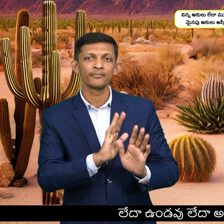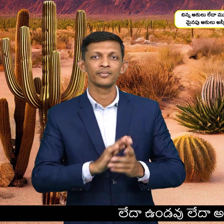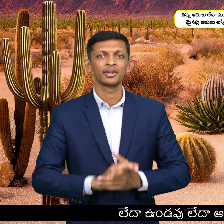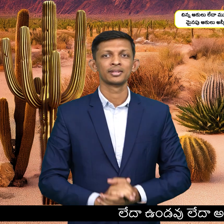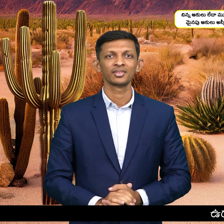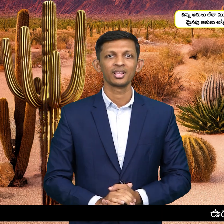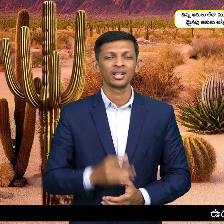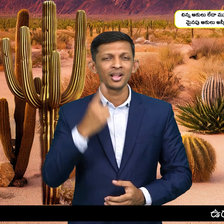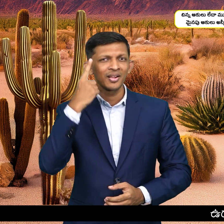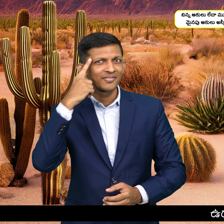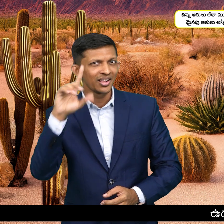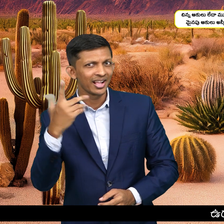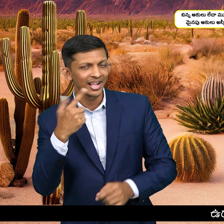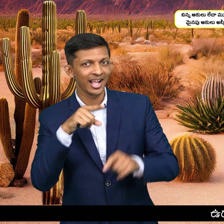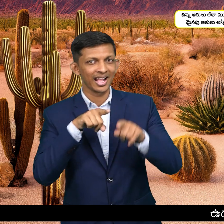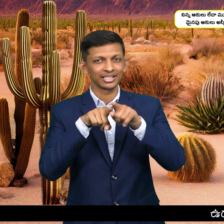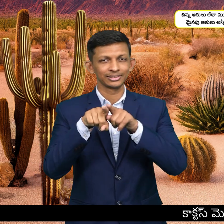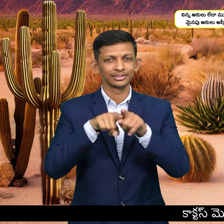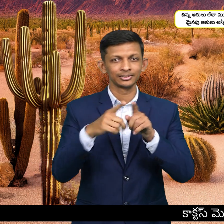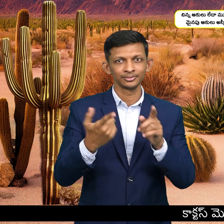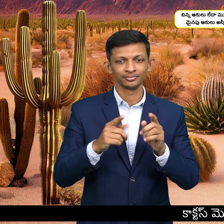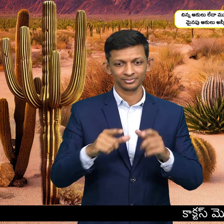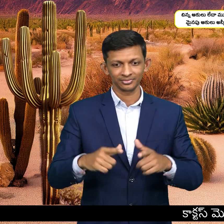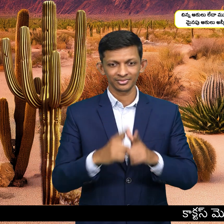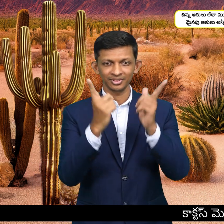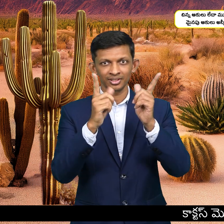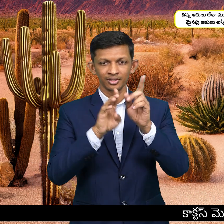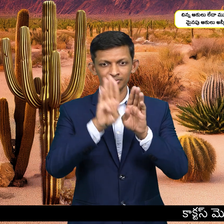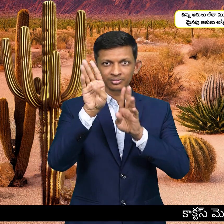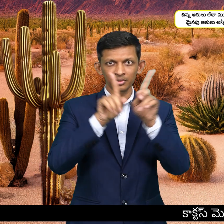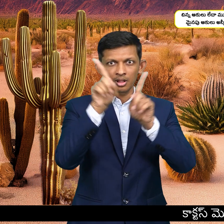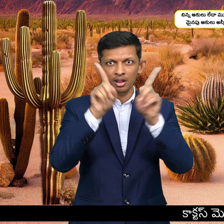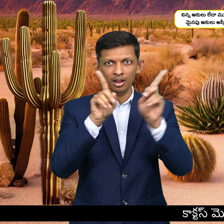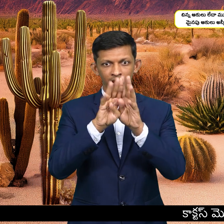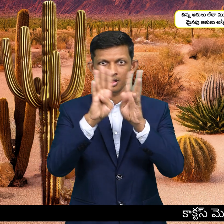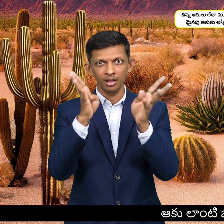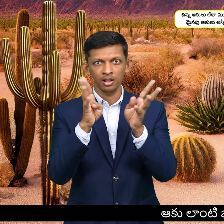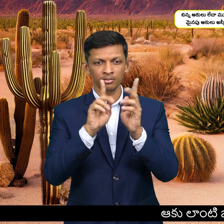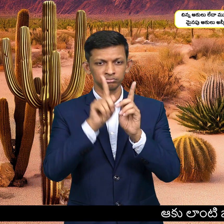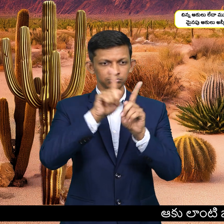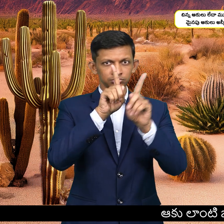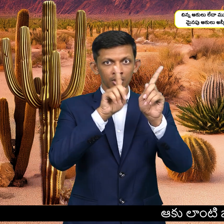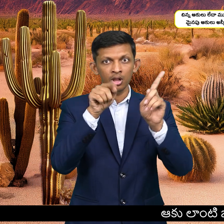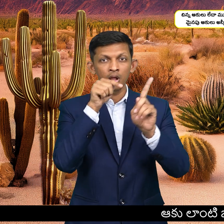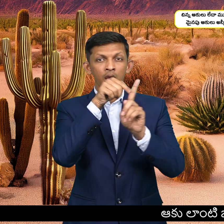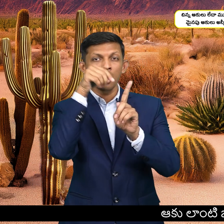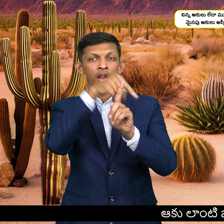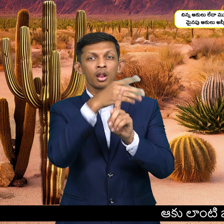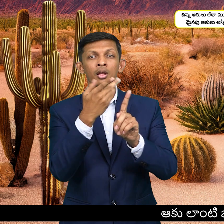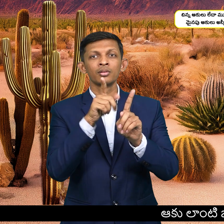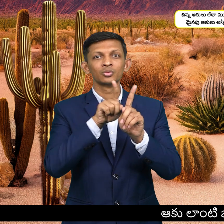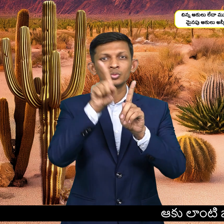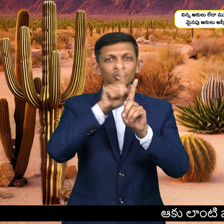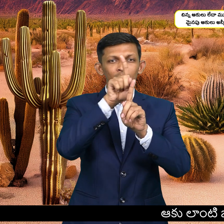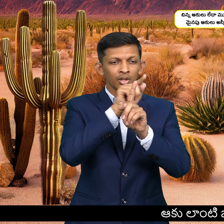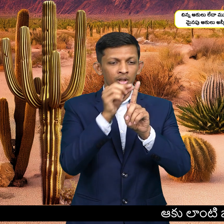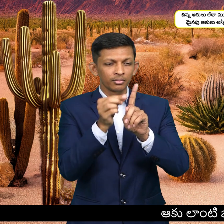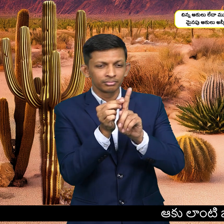మార్చబడతాయి. ఉదాహరణకు, కాక్టస్ మొక్కలలో కాండం ఆకులాంటి భాగాలుగా